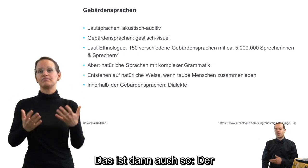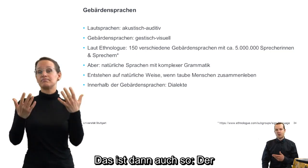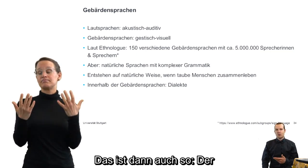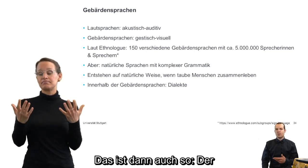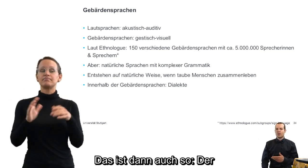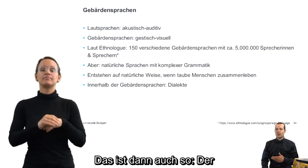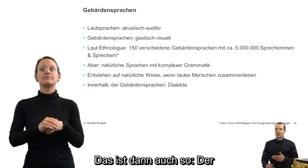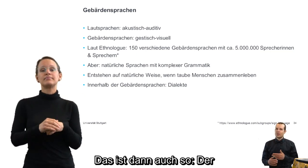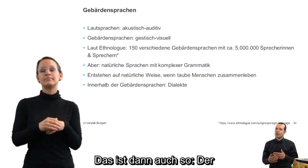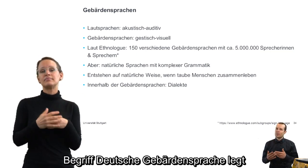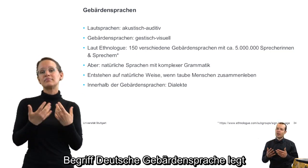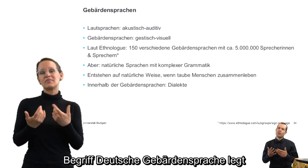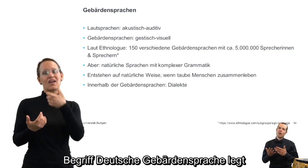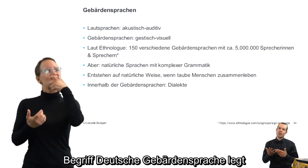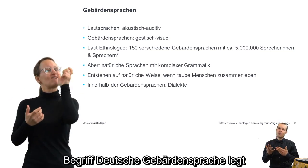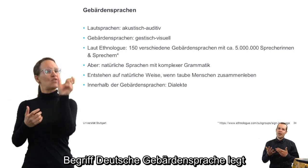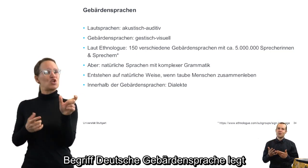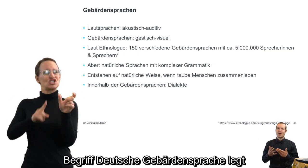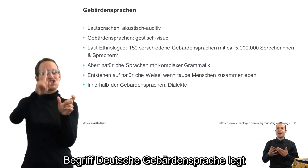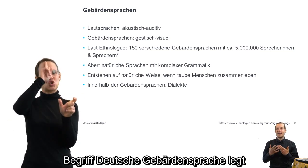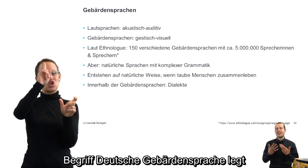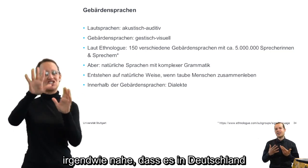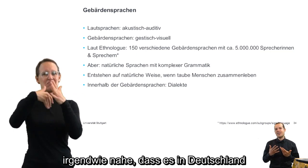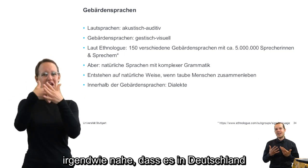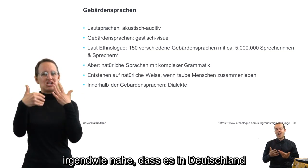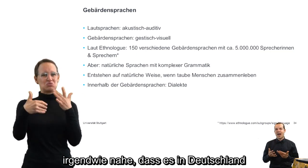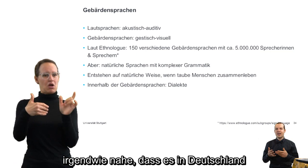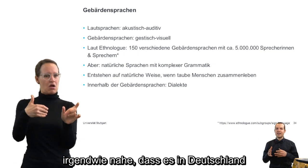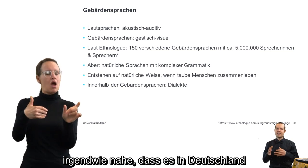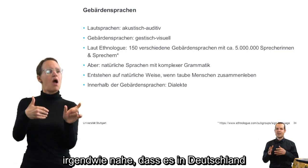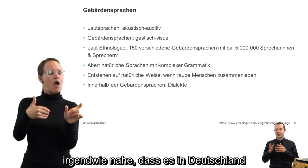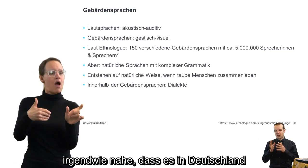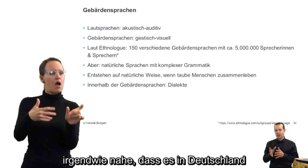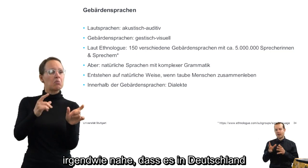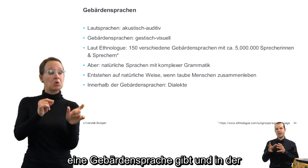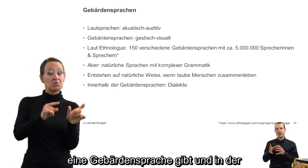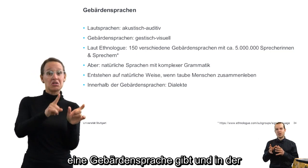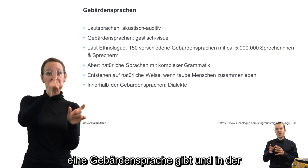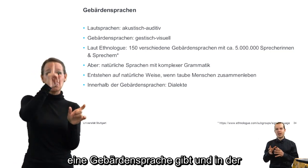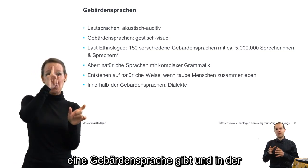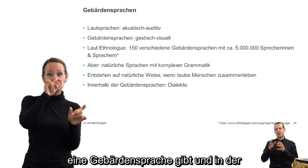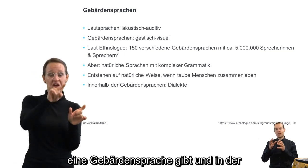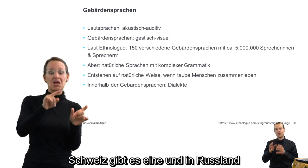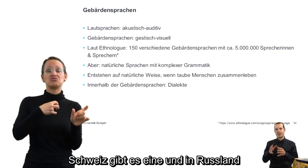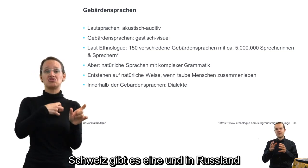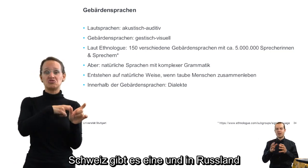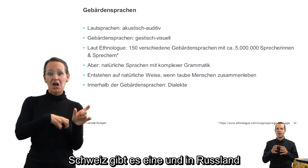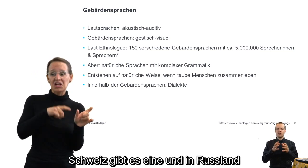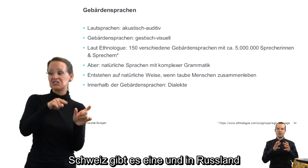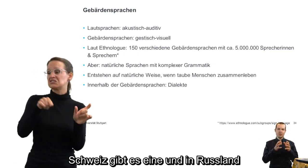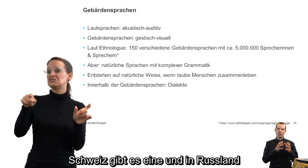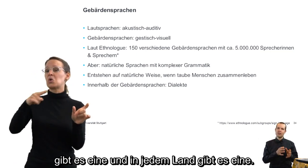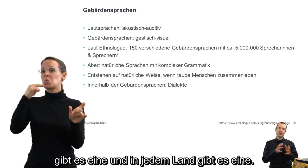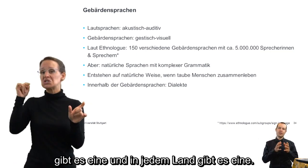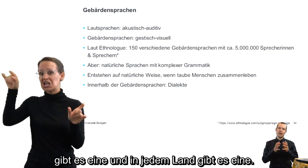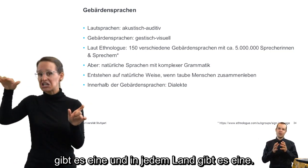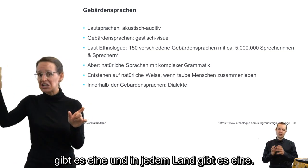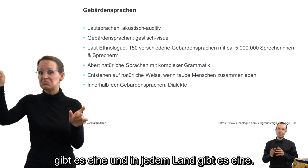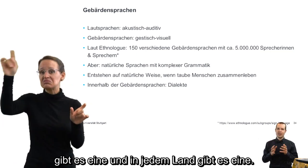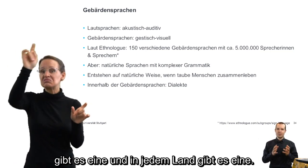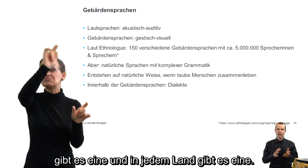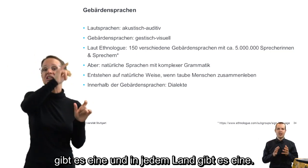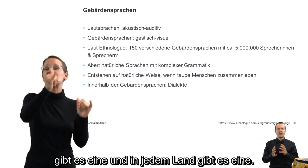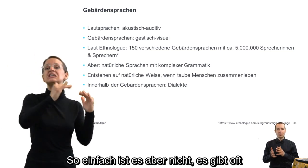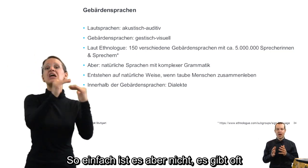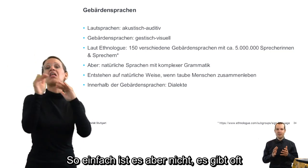Es ist dann auch so, der Begriff deutsche Gebärdensprache liegt irgendwie nahe, dass es in Deutschland eine Gebärdensprache gibt, in der Schweiz gibt es eine, in Russland gibt es eine,